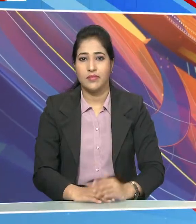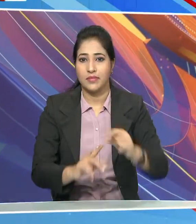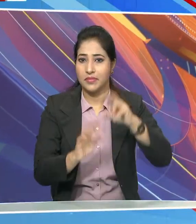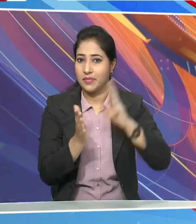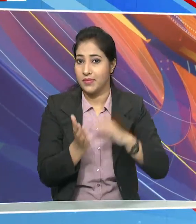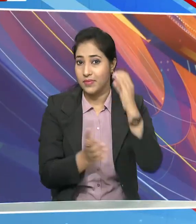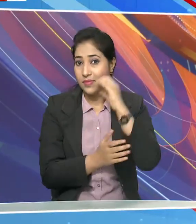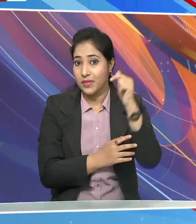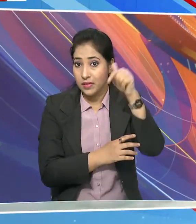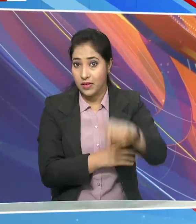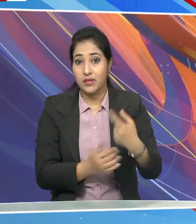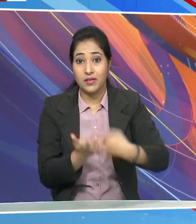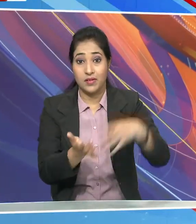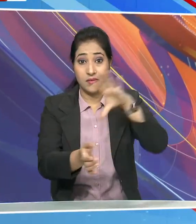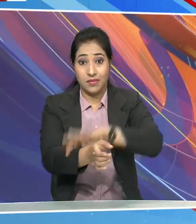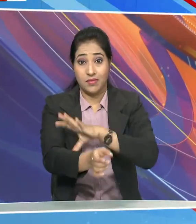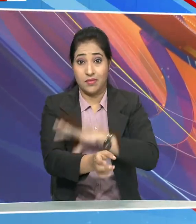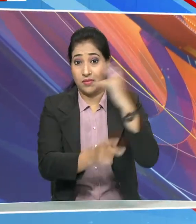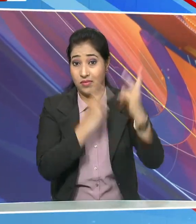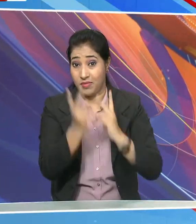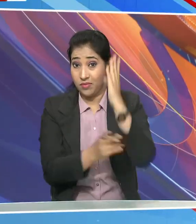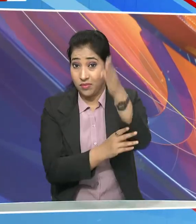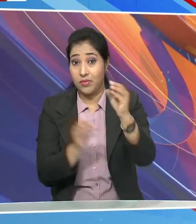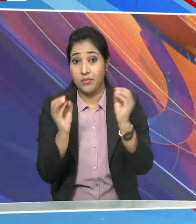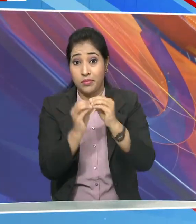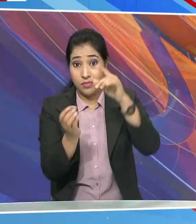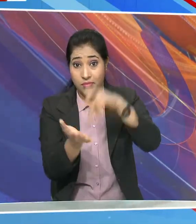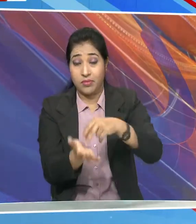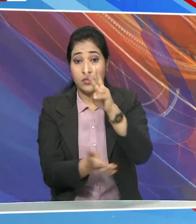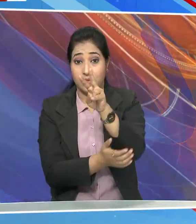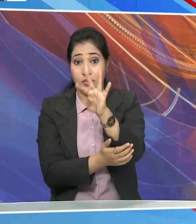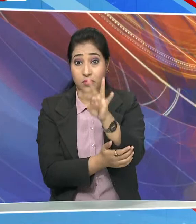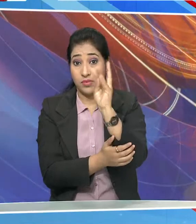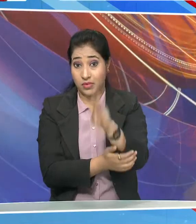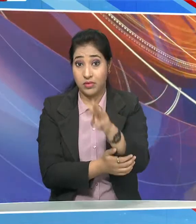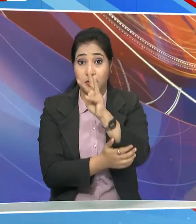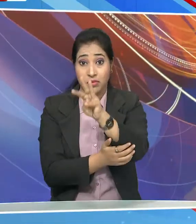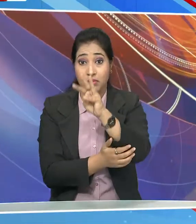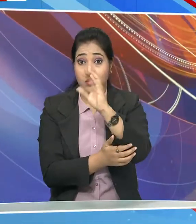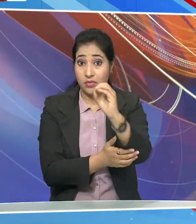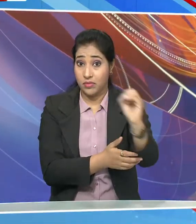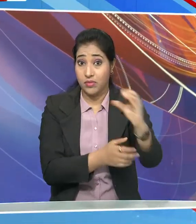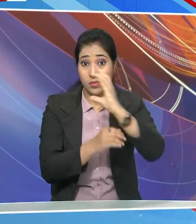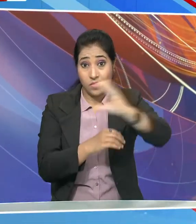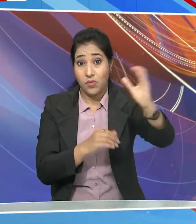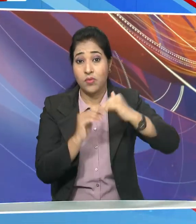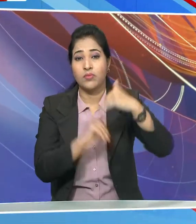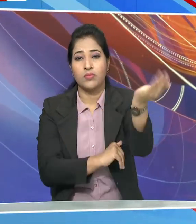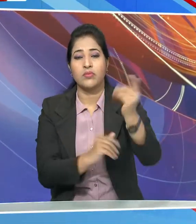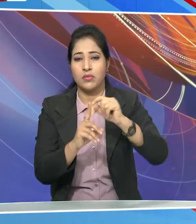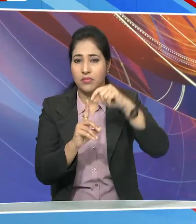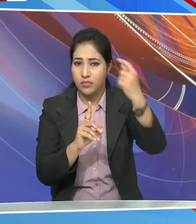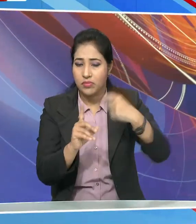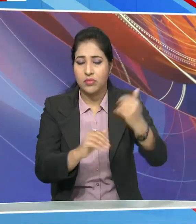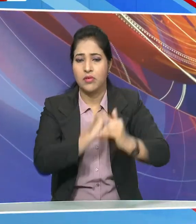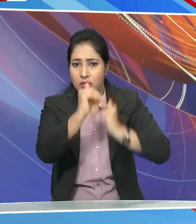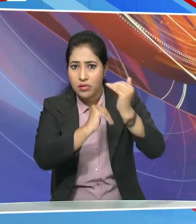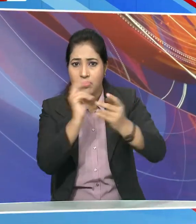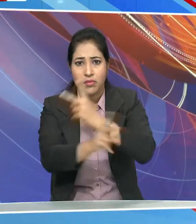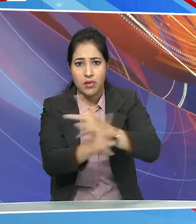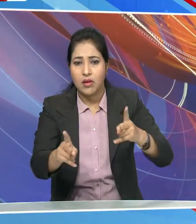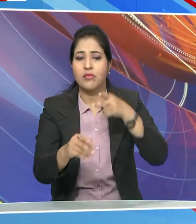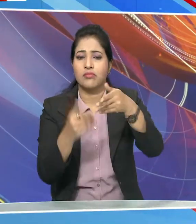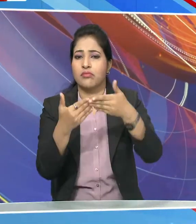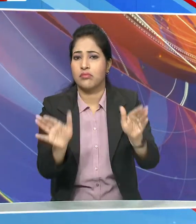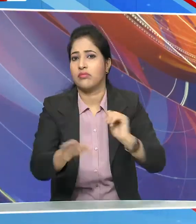प्रधानमंत्री आज अपनी राजस्थान यात्रा के दौरान बीकानेर में 24300 करोड़ से अधिक की विकास परियोजनाओं का